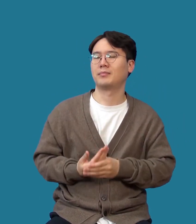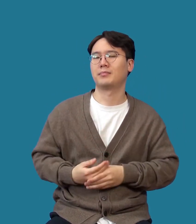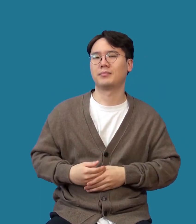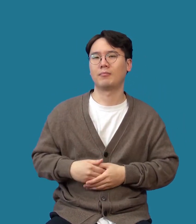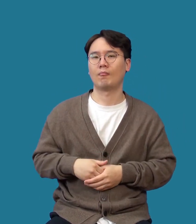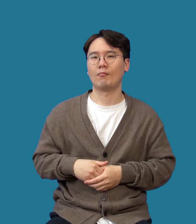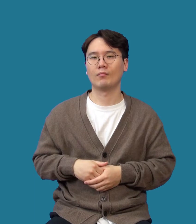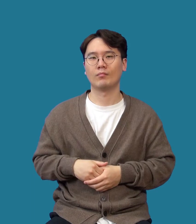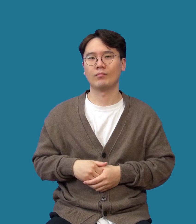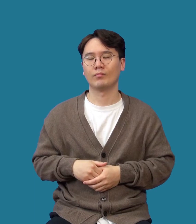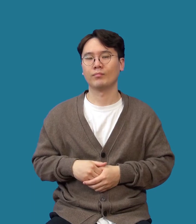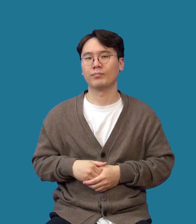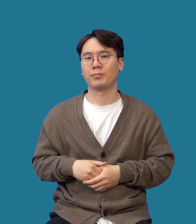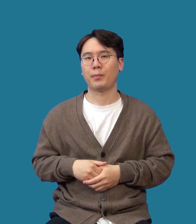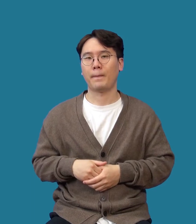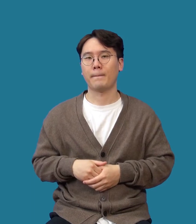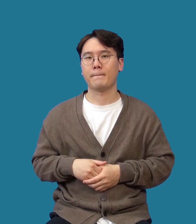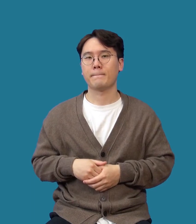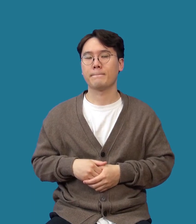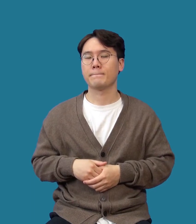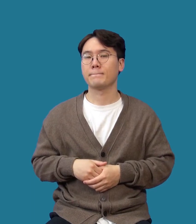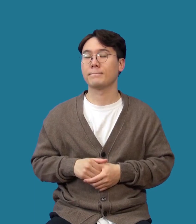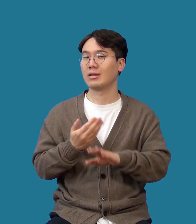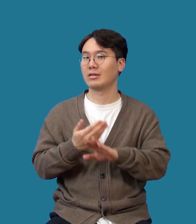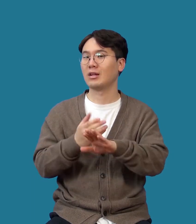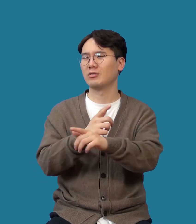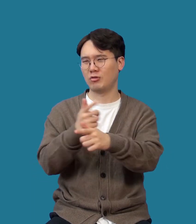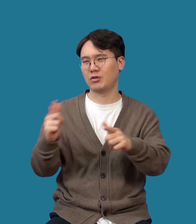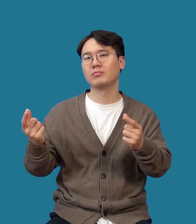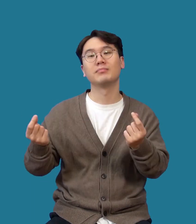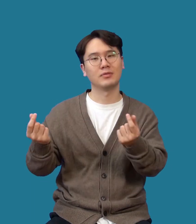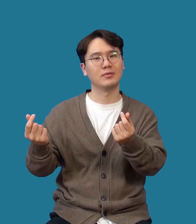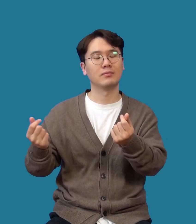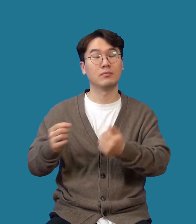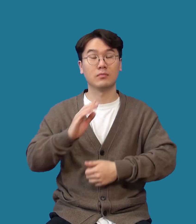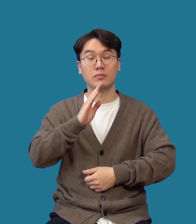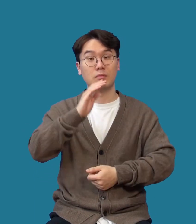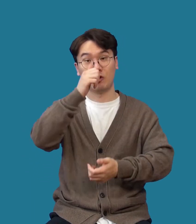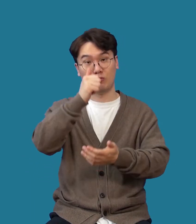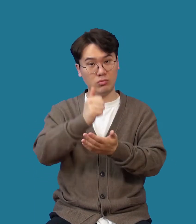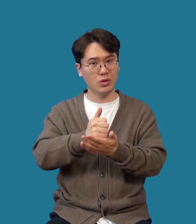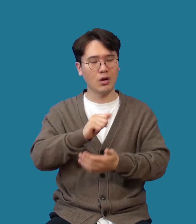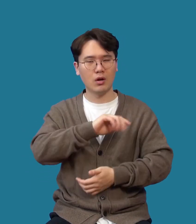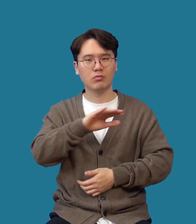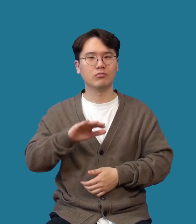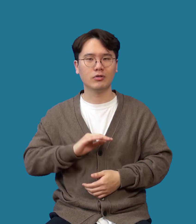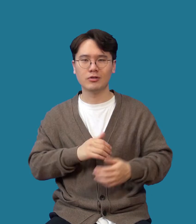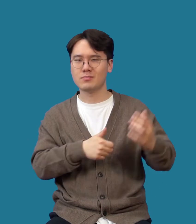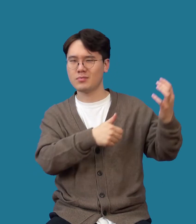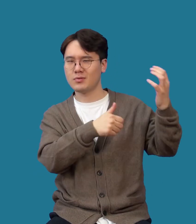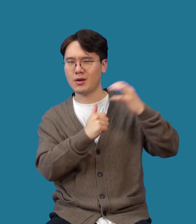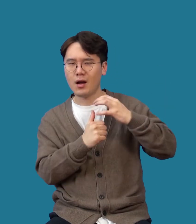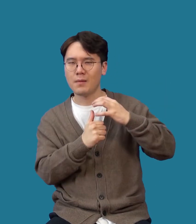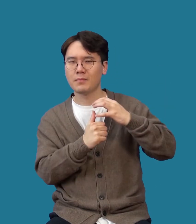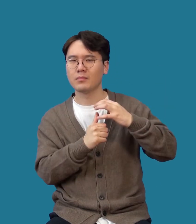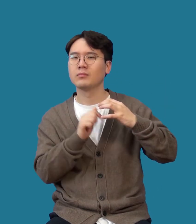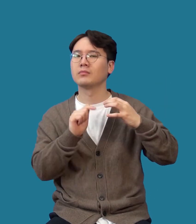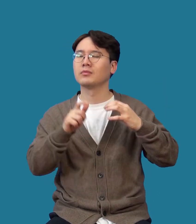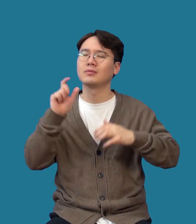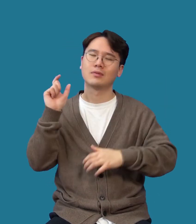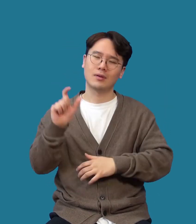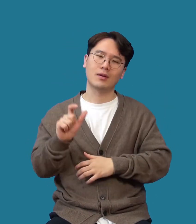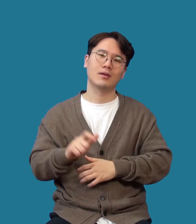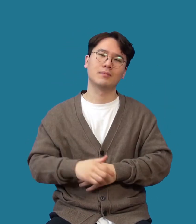마찬가지입니다. 그래서 정말 죄가 우리를 강압하는 것은 지독하게 강력하게